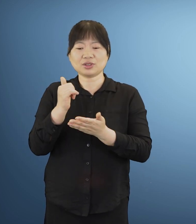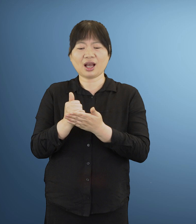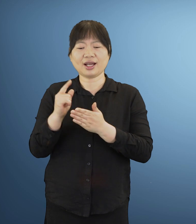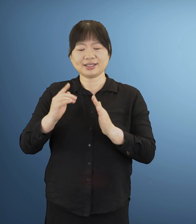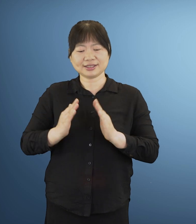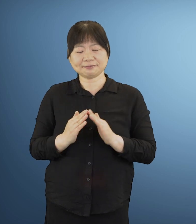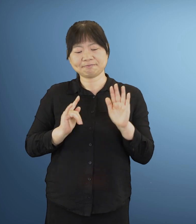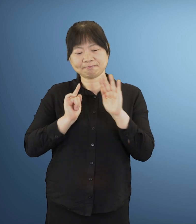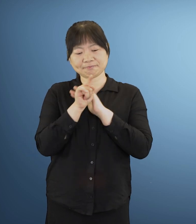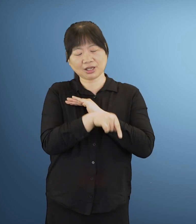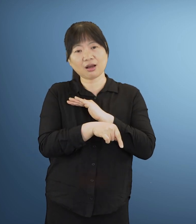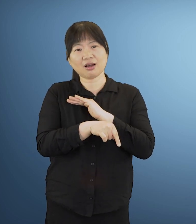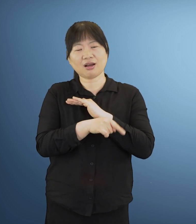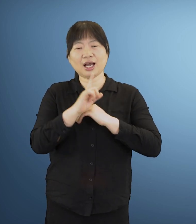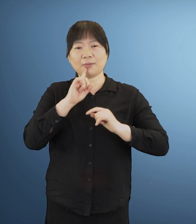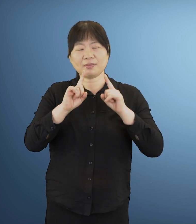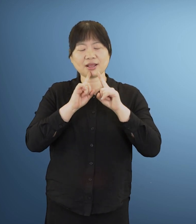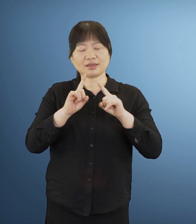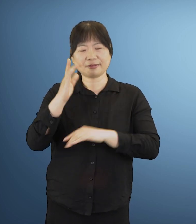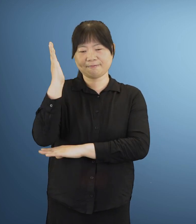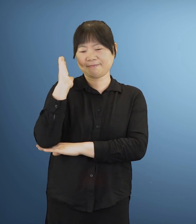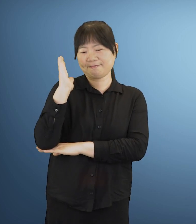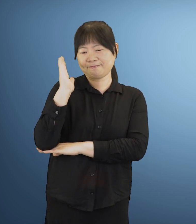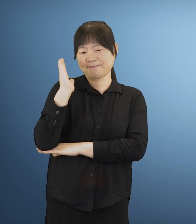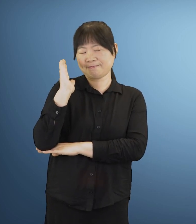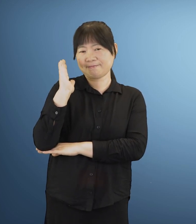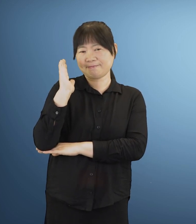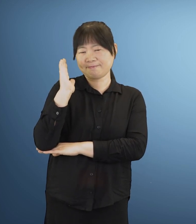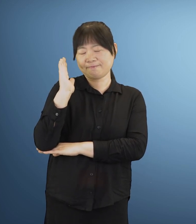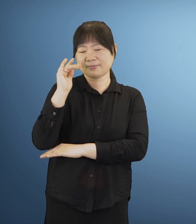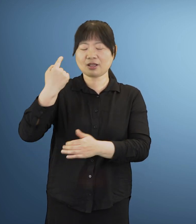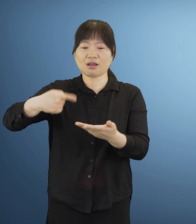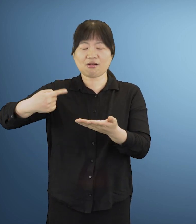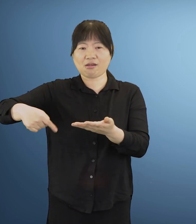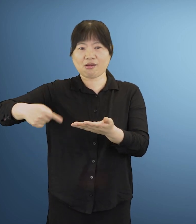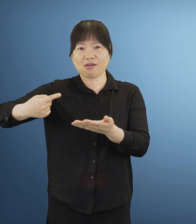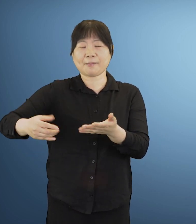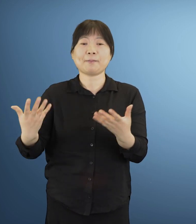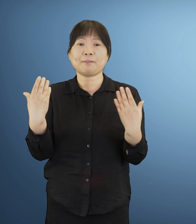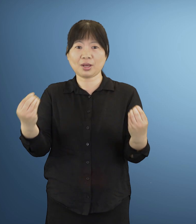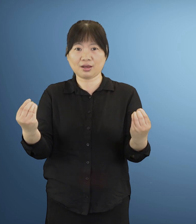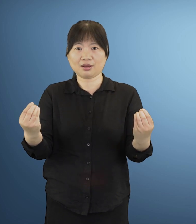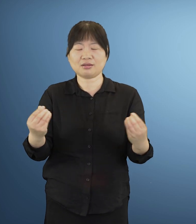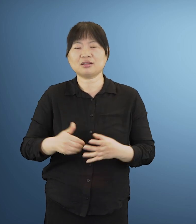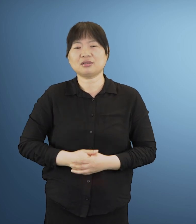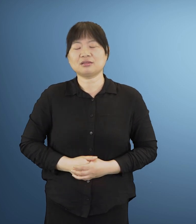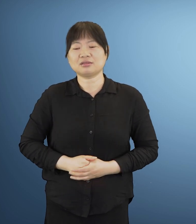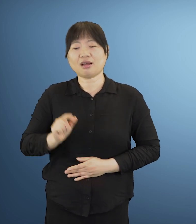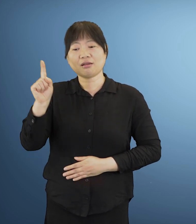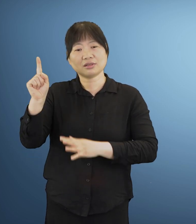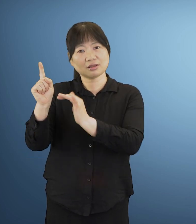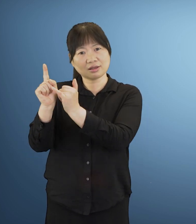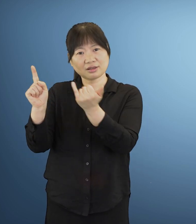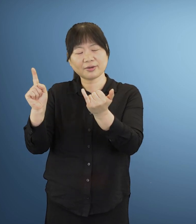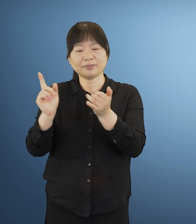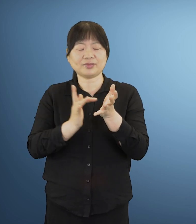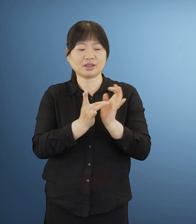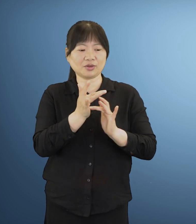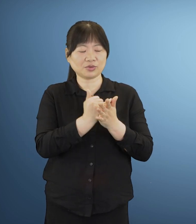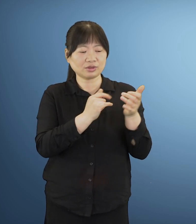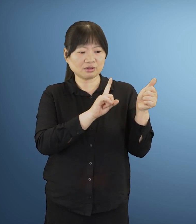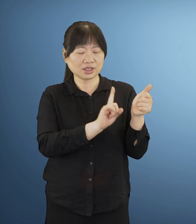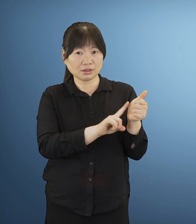집에 들어가셔서 말씀을 막 가르치고 있는데 한 사람이